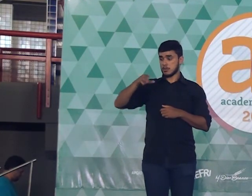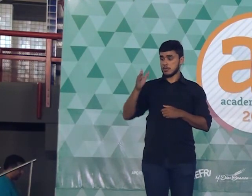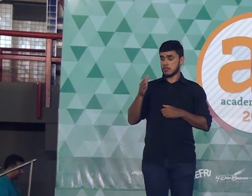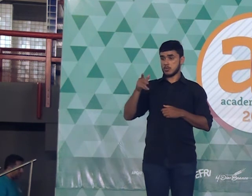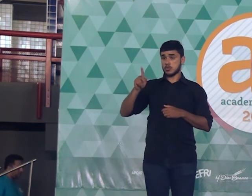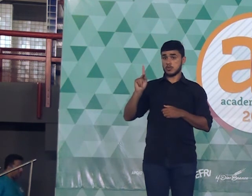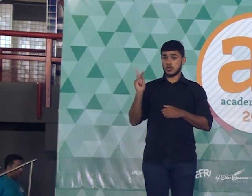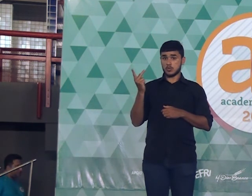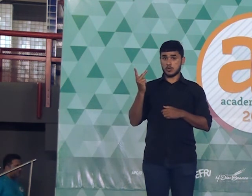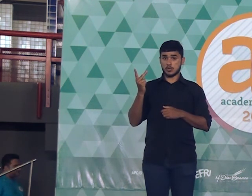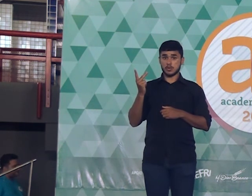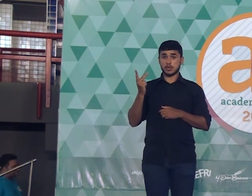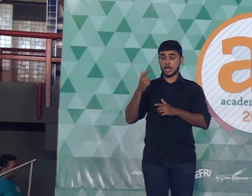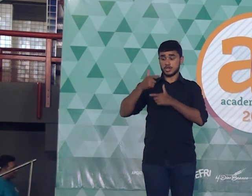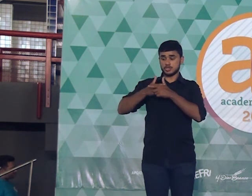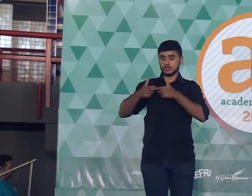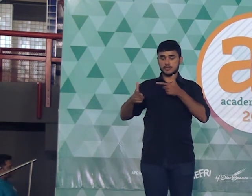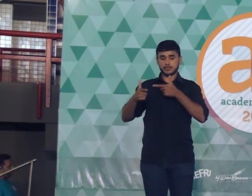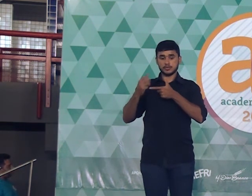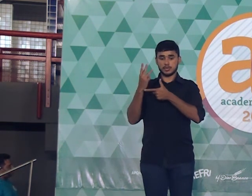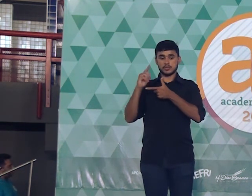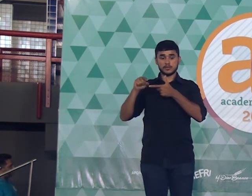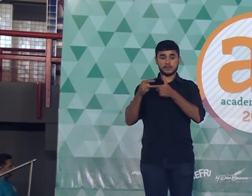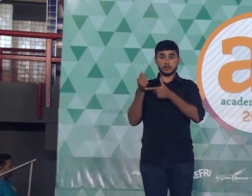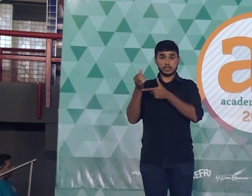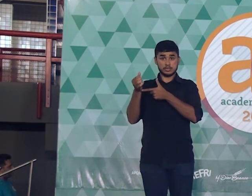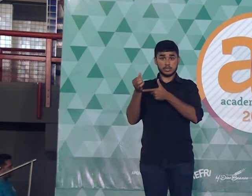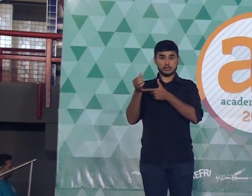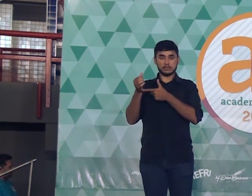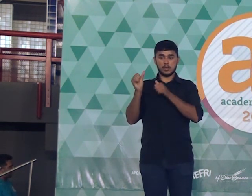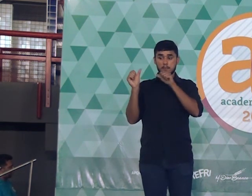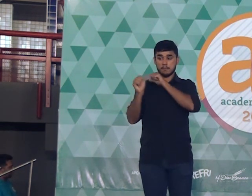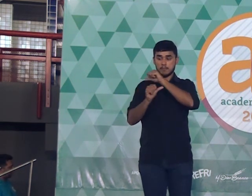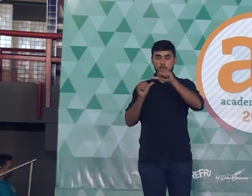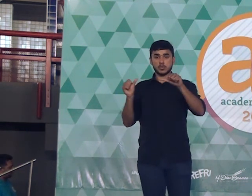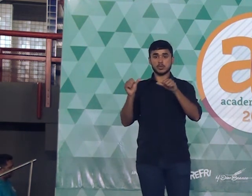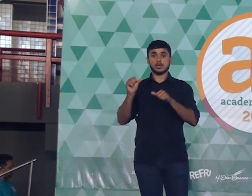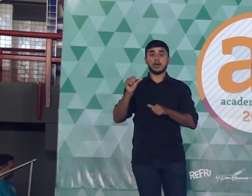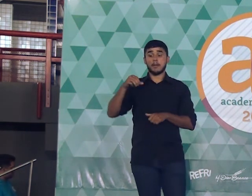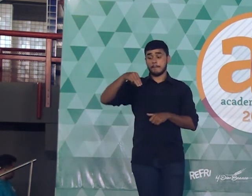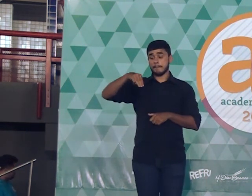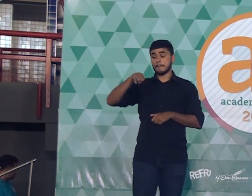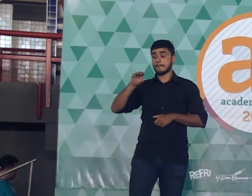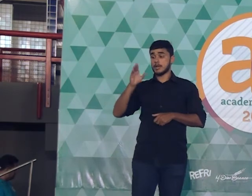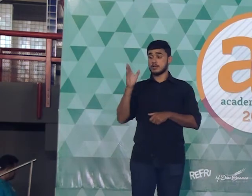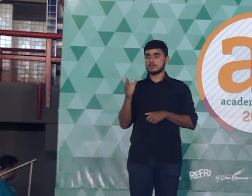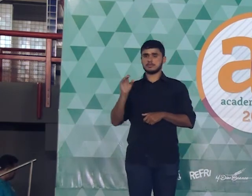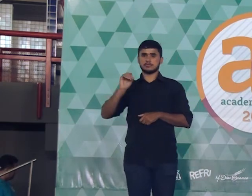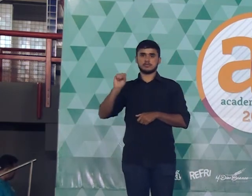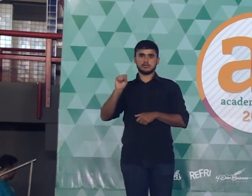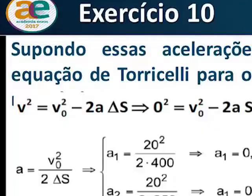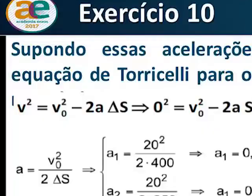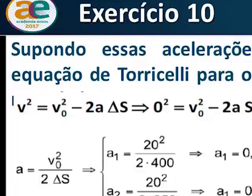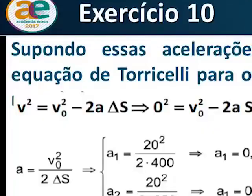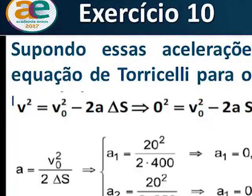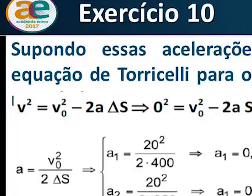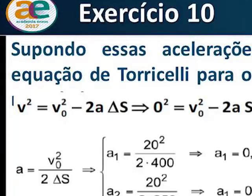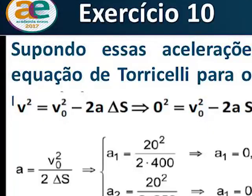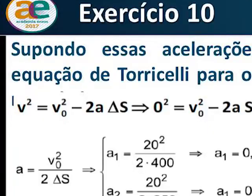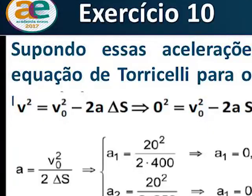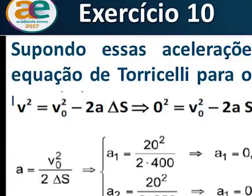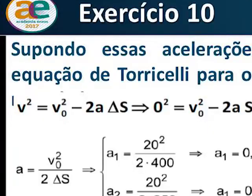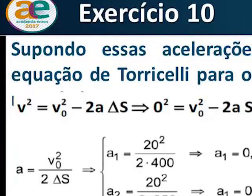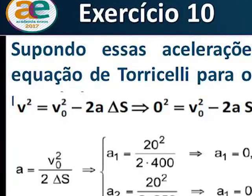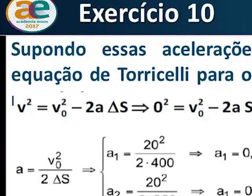3,6. Você vai jogar isso para metro por segundo. E eu quero saber exatamente qual é a diferença que eu vou ter